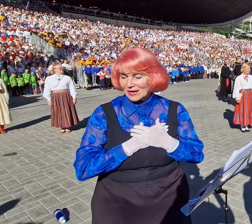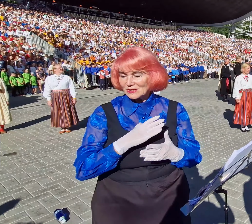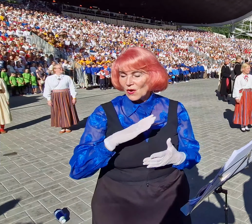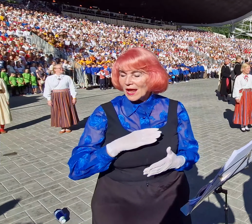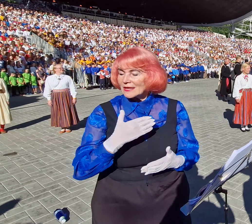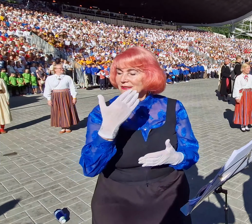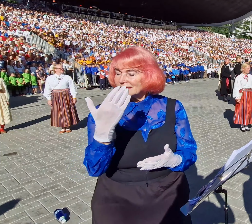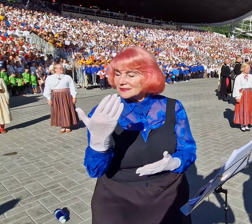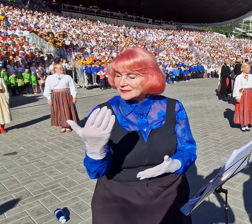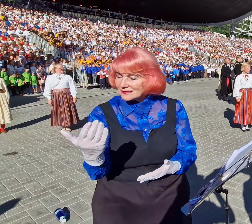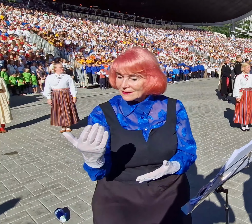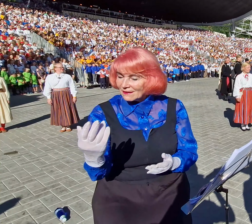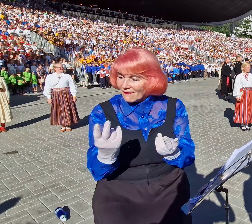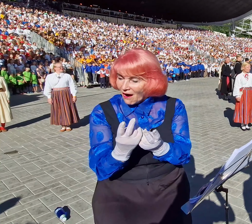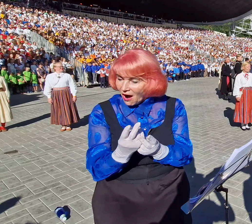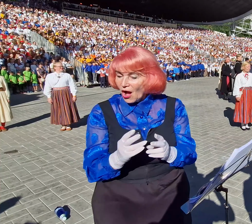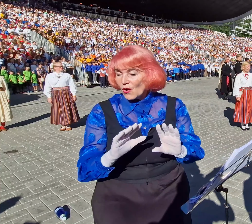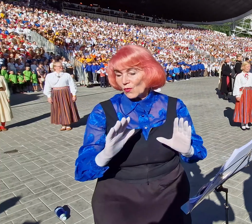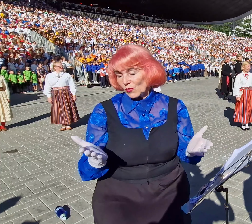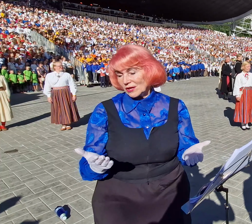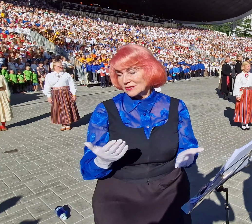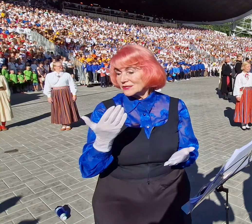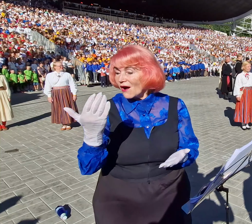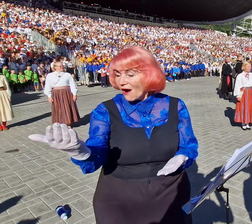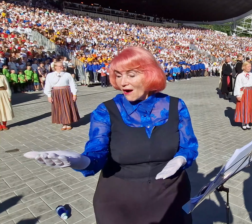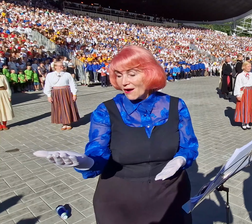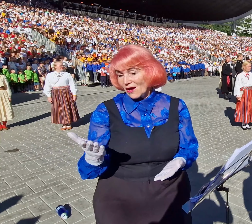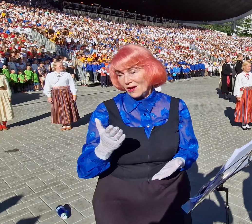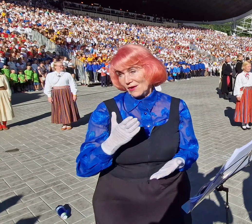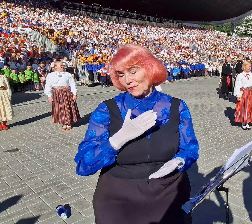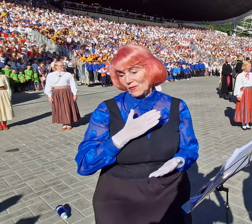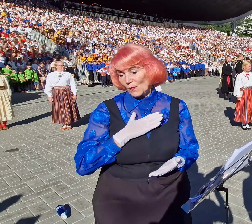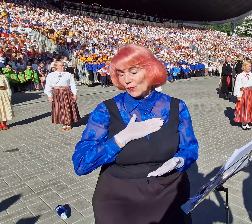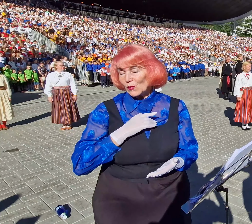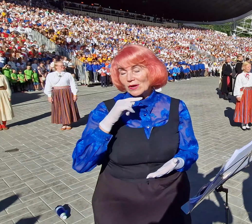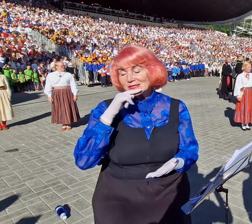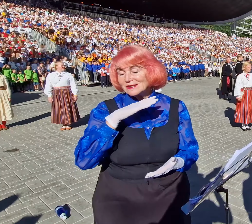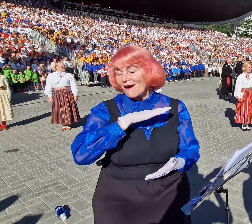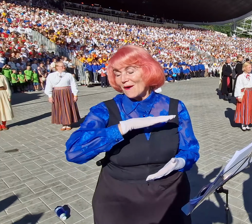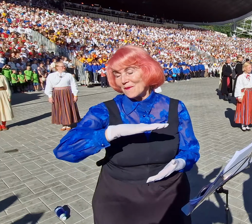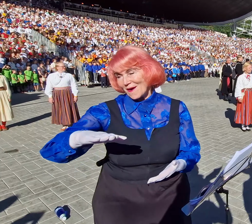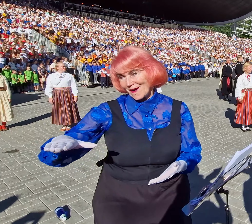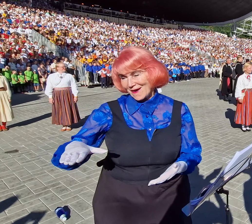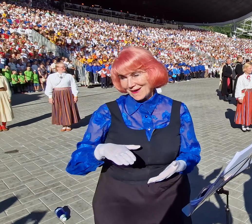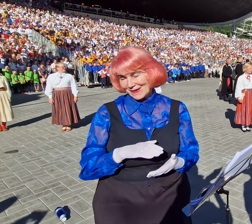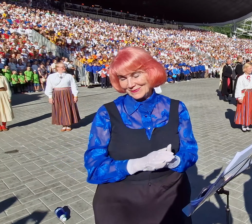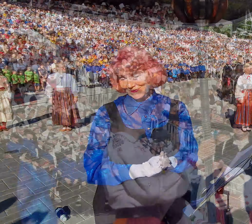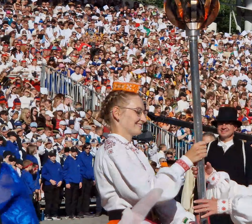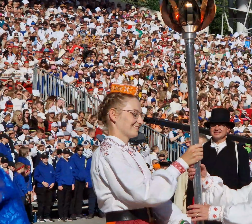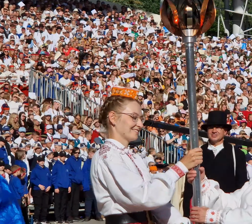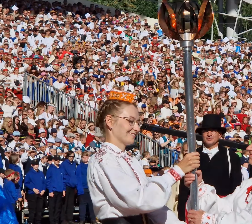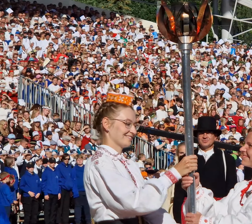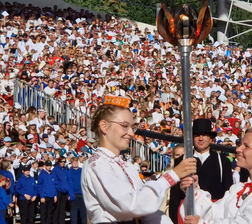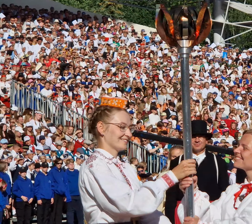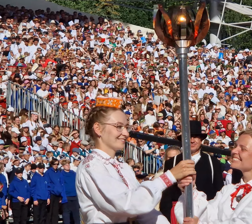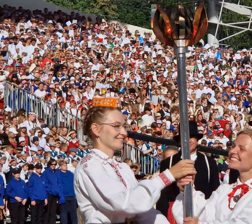armas oleks ka, kui sa mu isamaa.